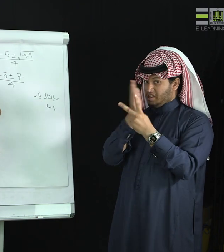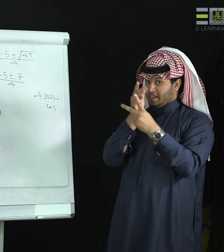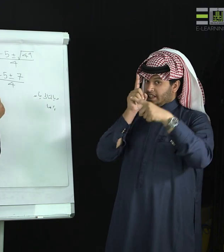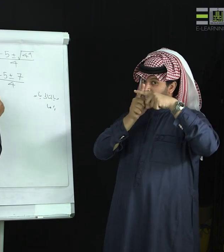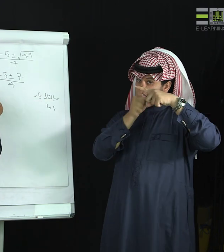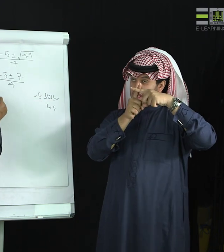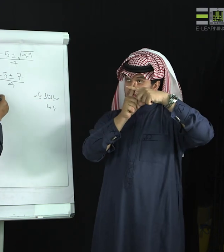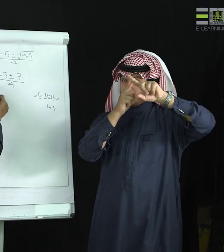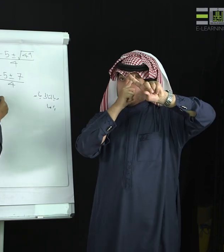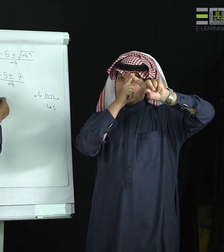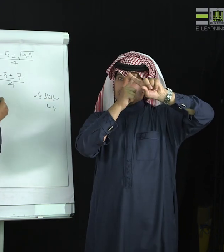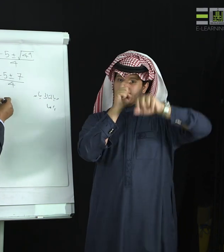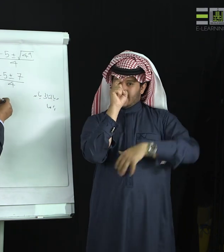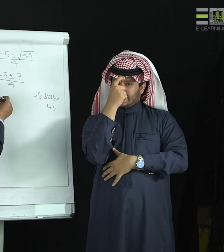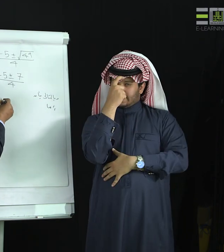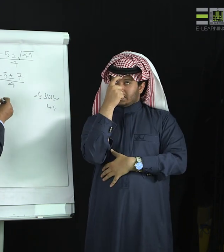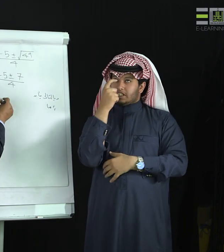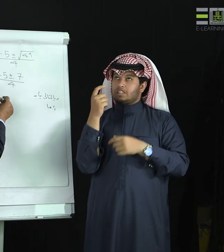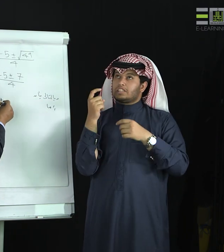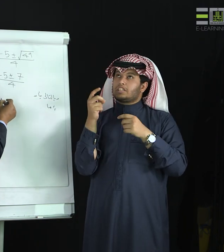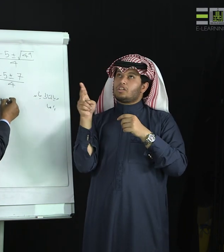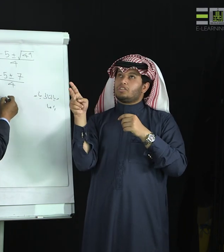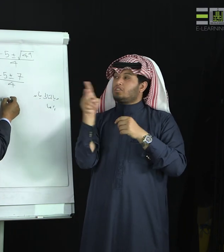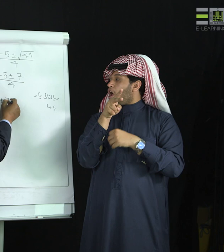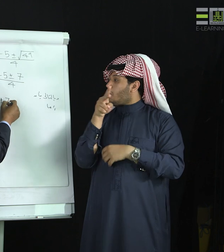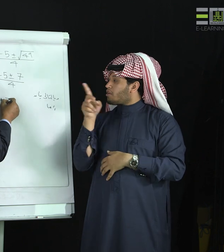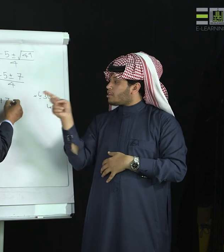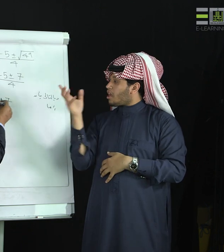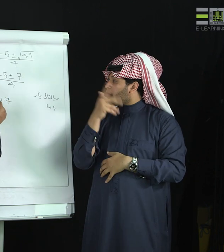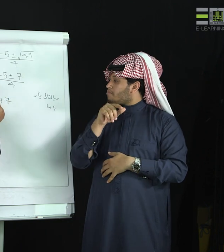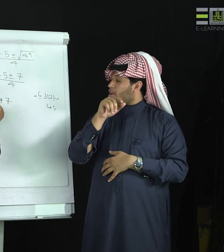إكس تساوي سالب 5 موجب 7